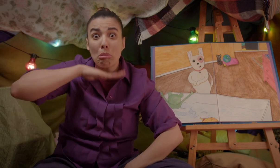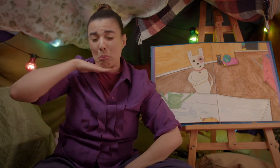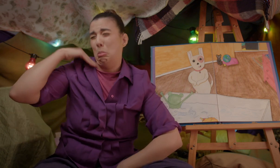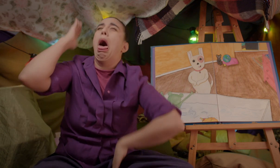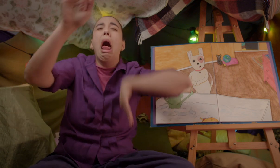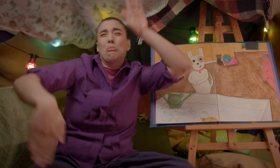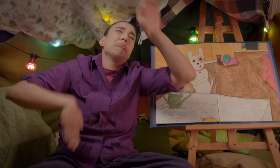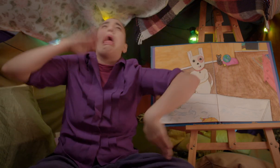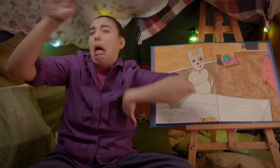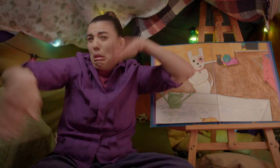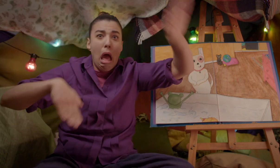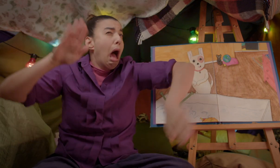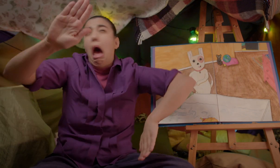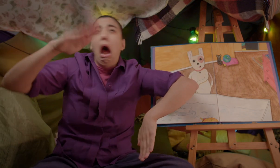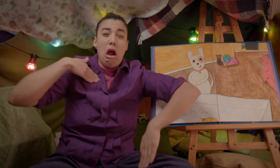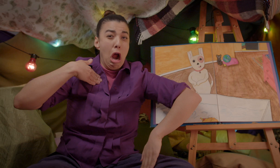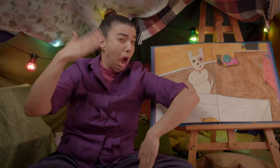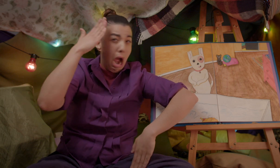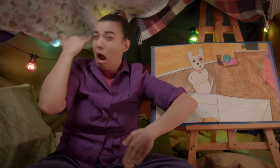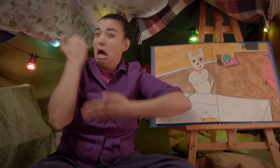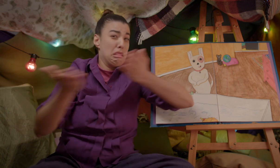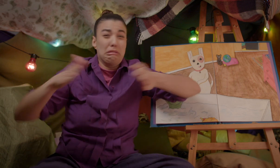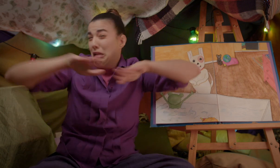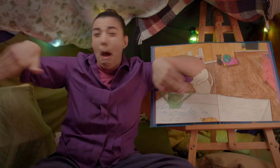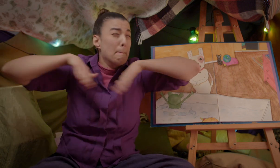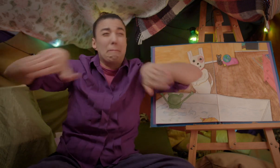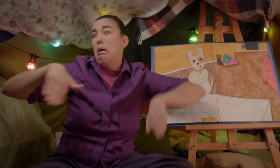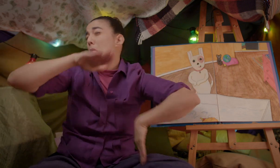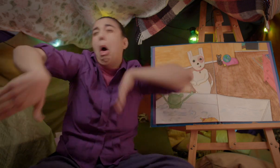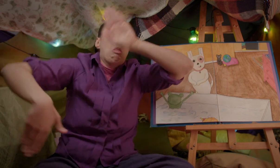Grodan kämpade och plaskade och sa: jag kan inte simma.